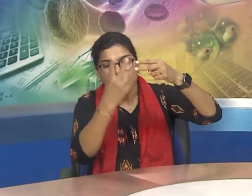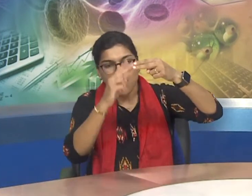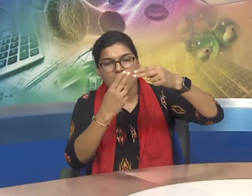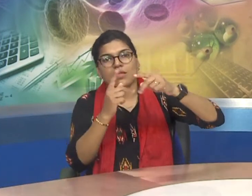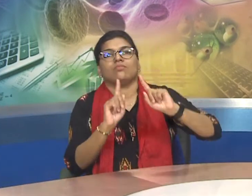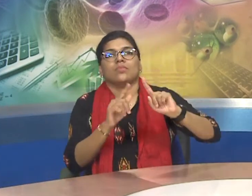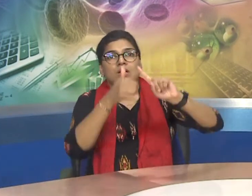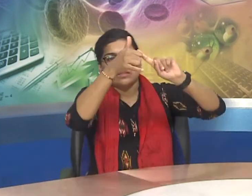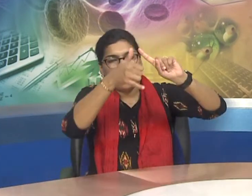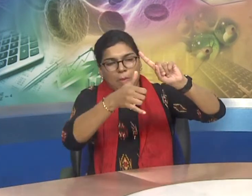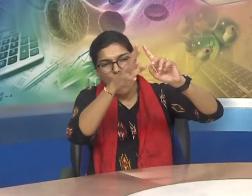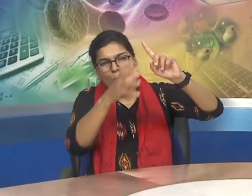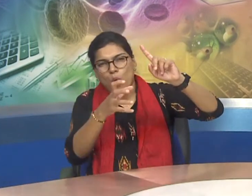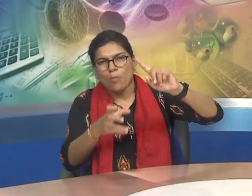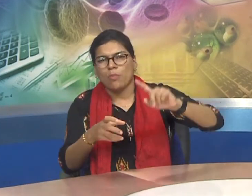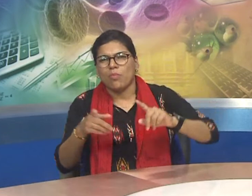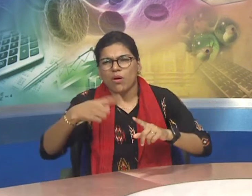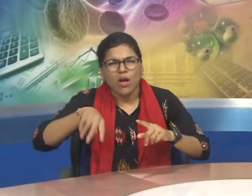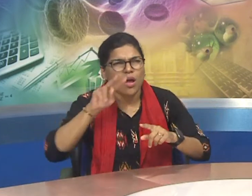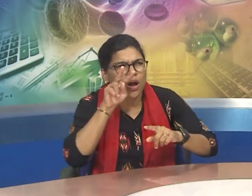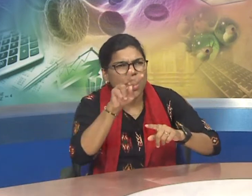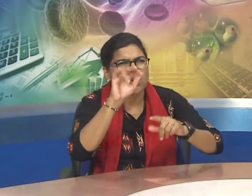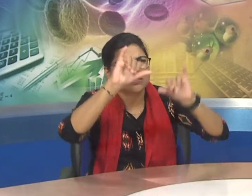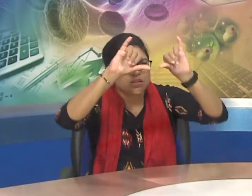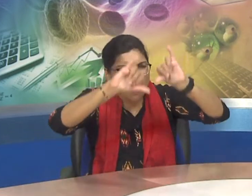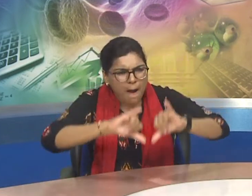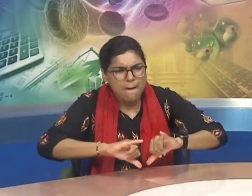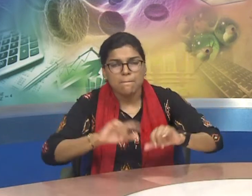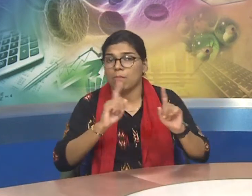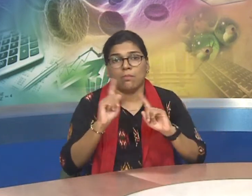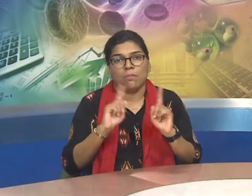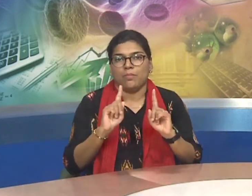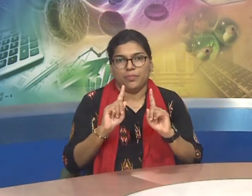the work which is done and which is in process.